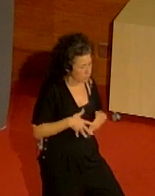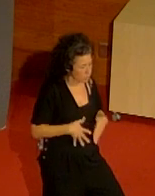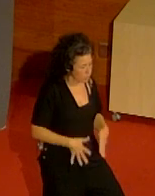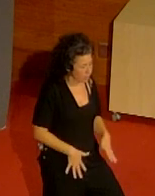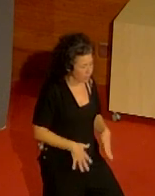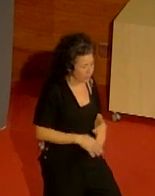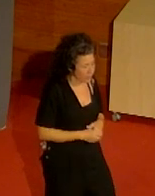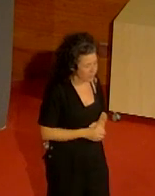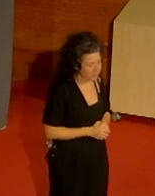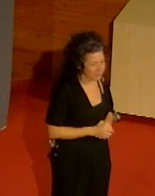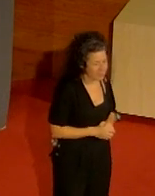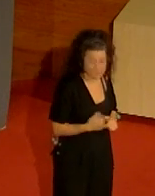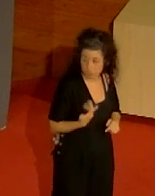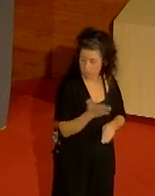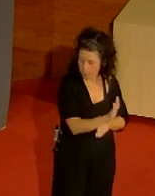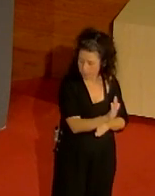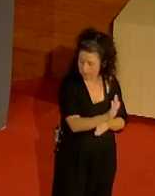Esta es otra propuesta